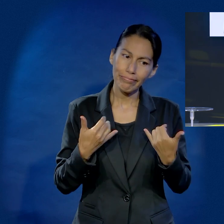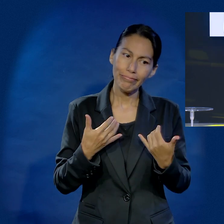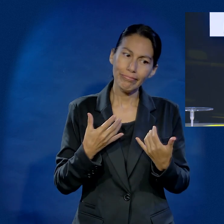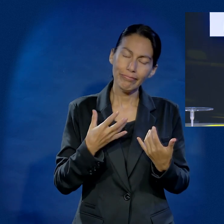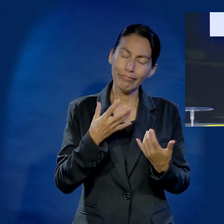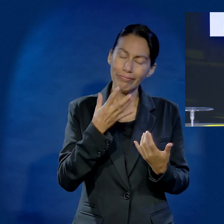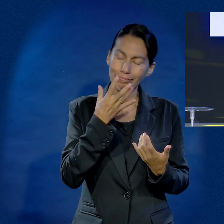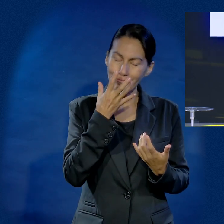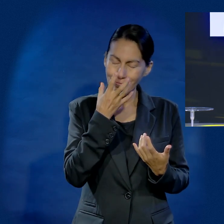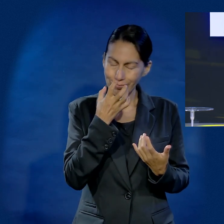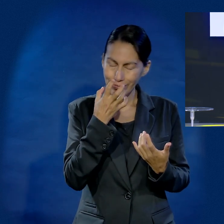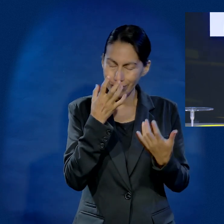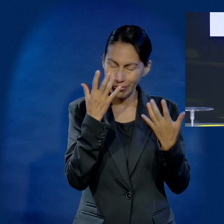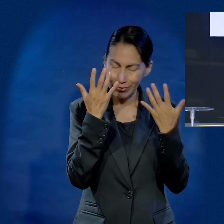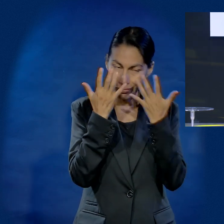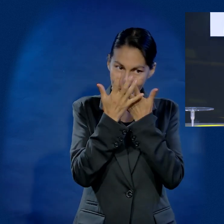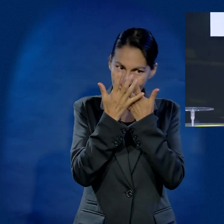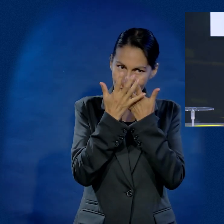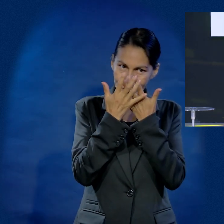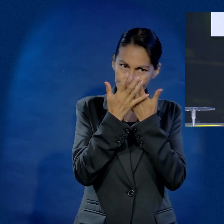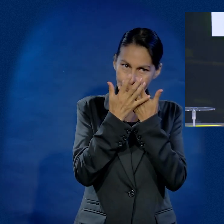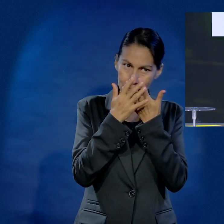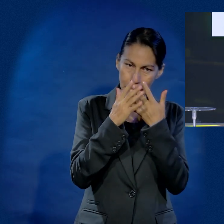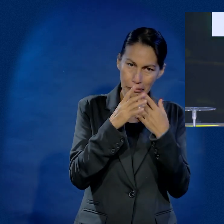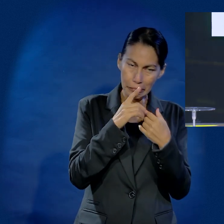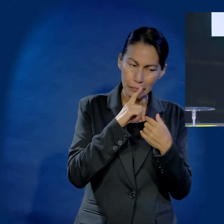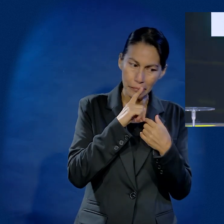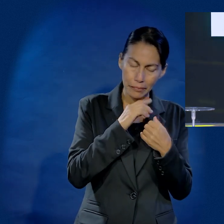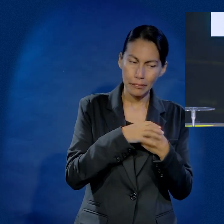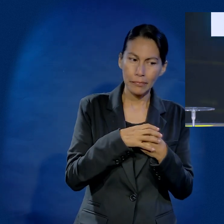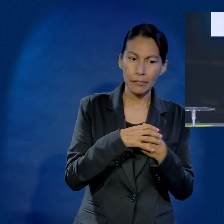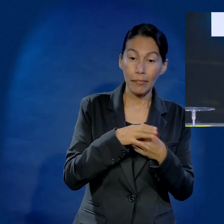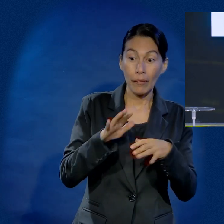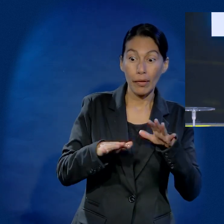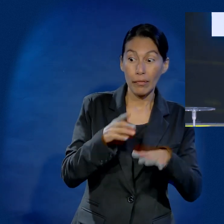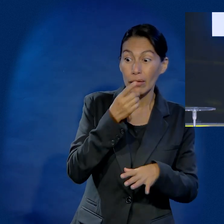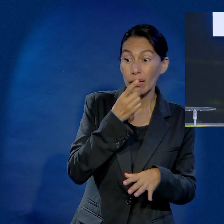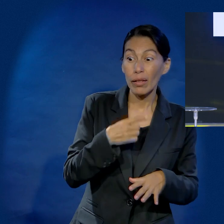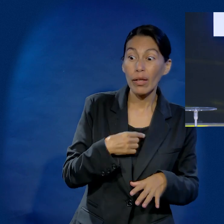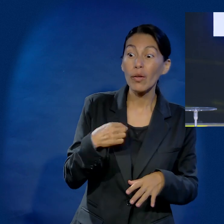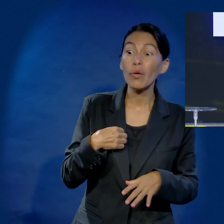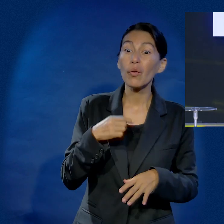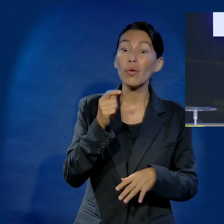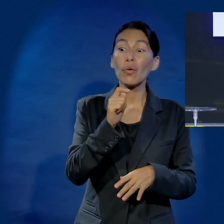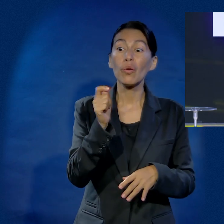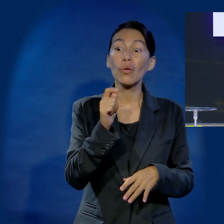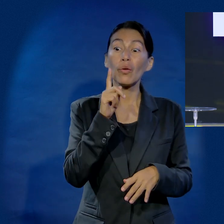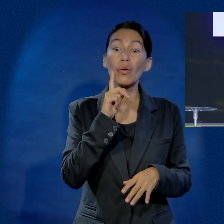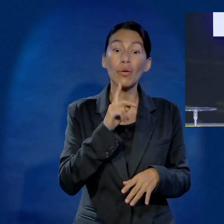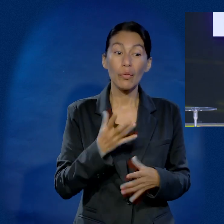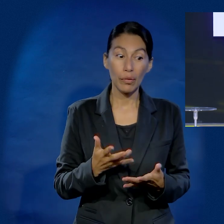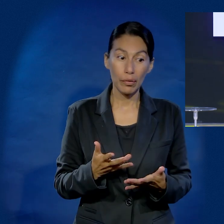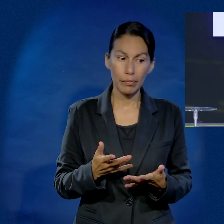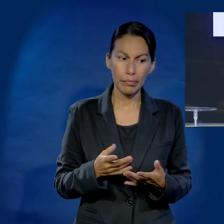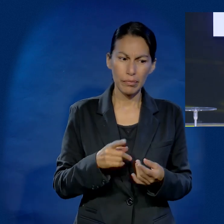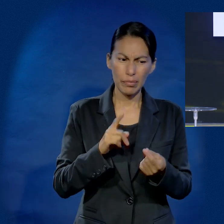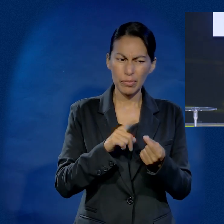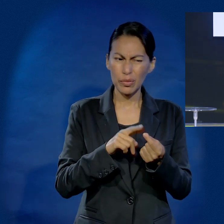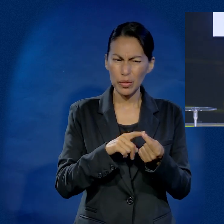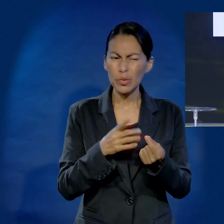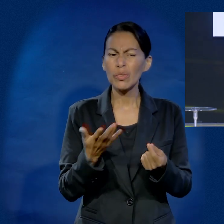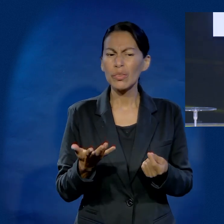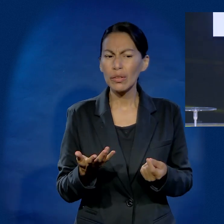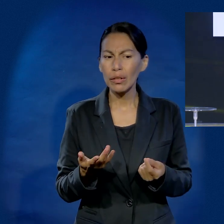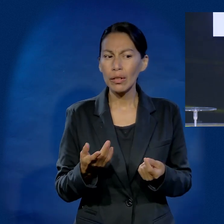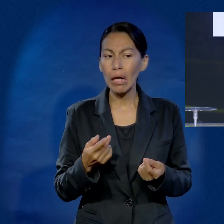aunque tengo que poner cara pastoral y fingir que todo está bien. Pastor, dice, ando consiguiendo novia. ¿Y dónde? Pues ahí donde